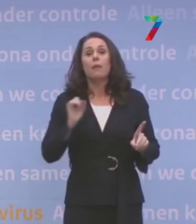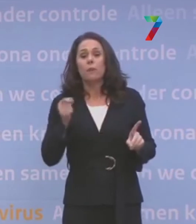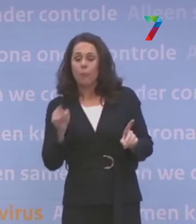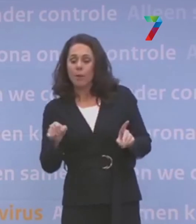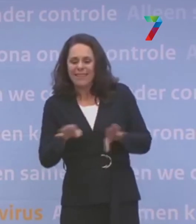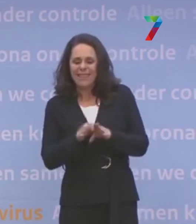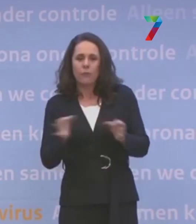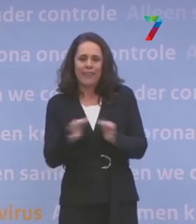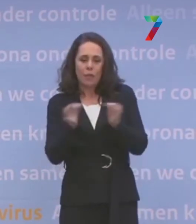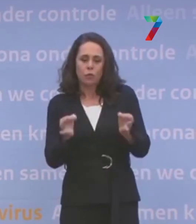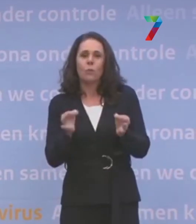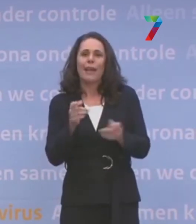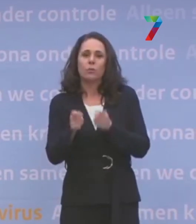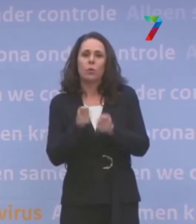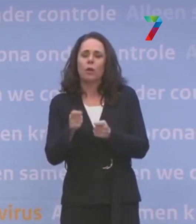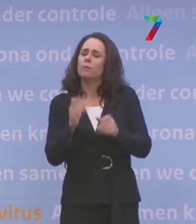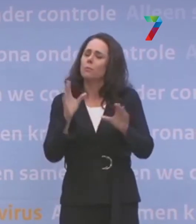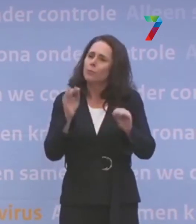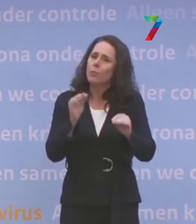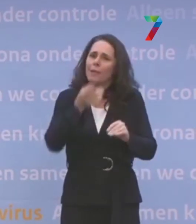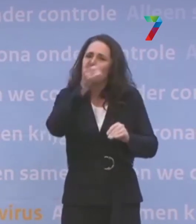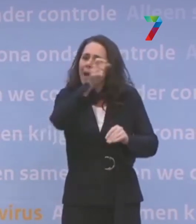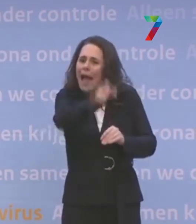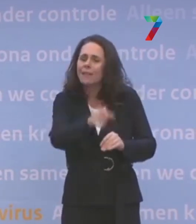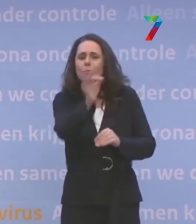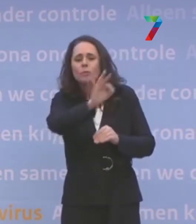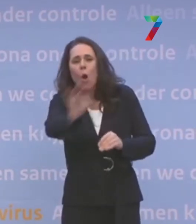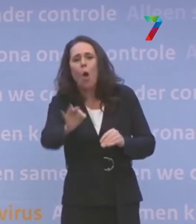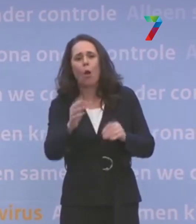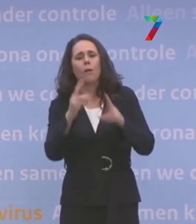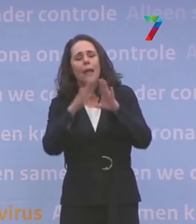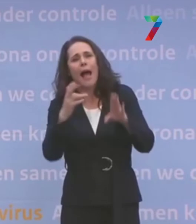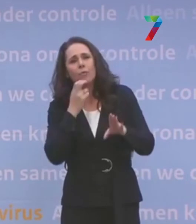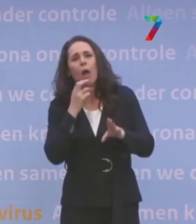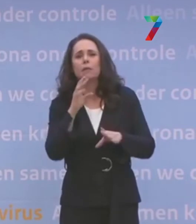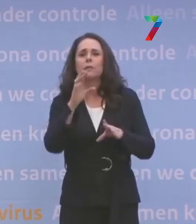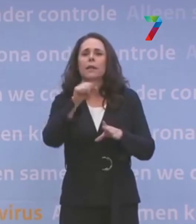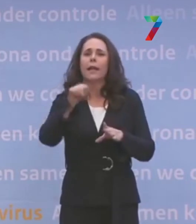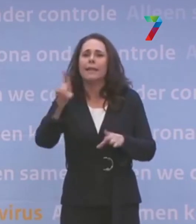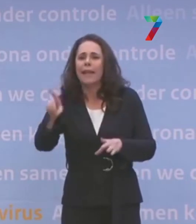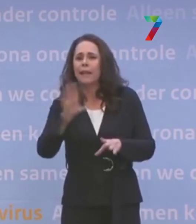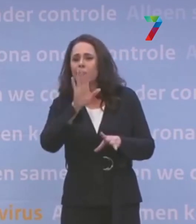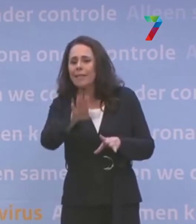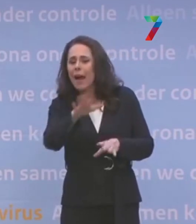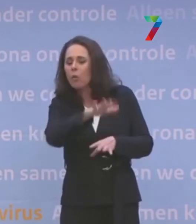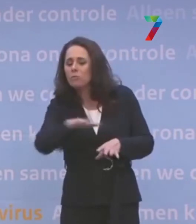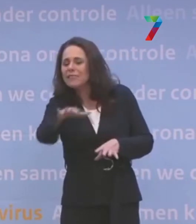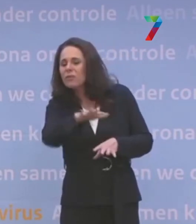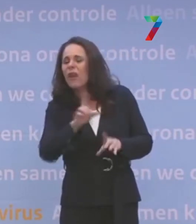als in de gezondheidszorg. Bespreek dat met je baas. Bespreek dat met de school. Bespreek dat eventueel ook met de huisarts en de GGD. Of in jouw geval werken mogelijk